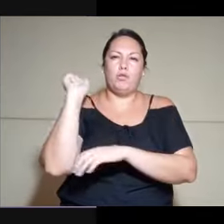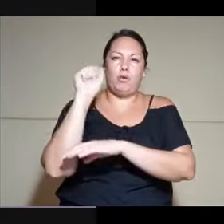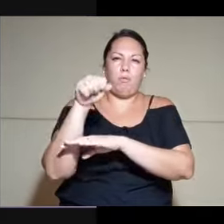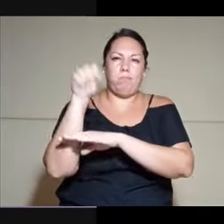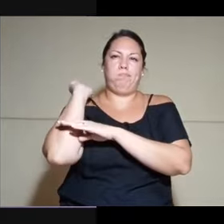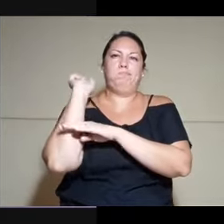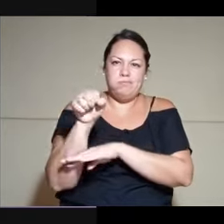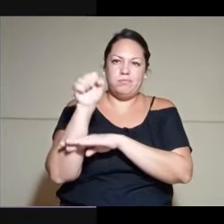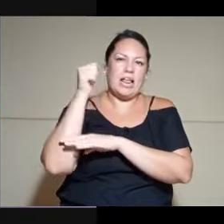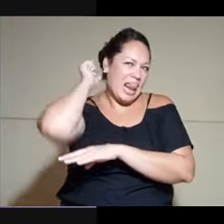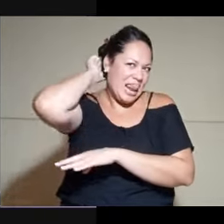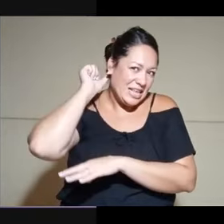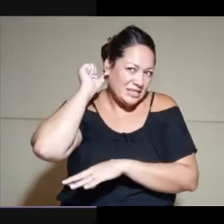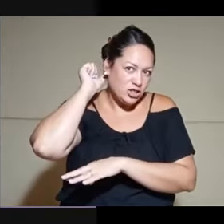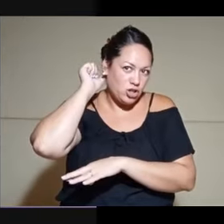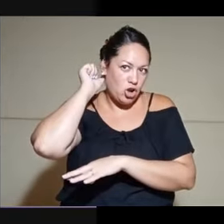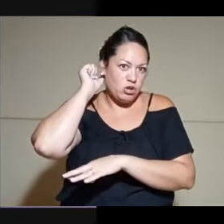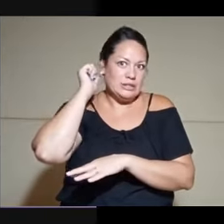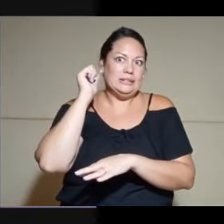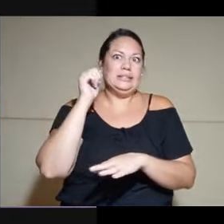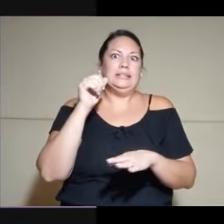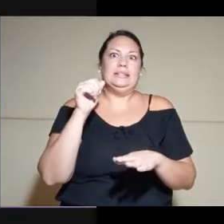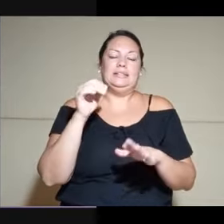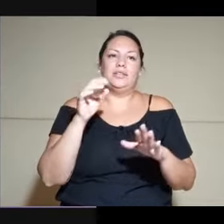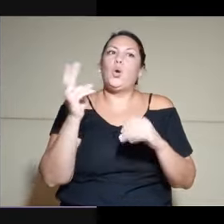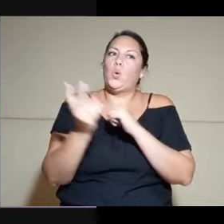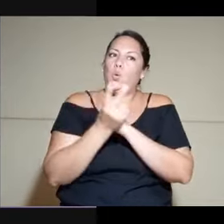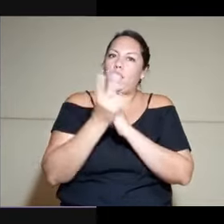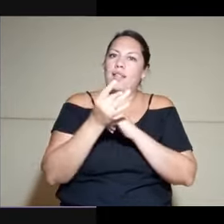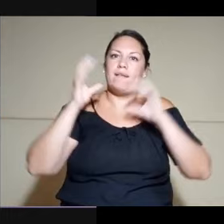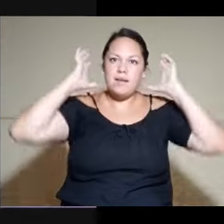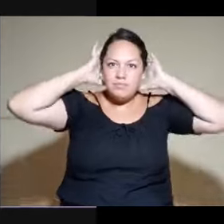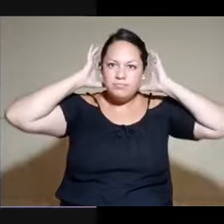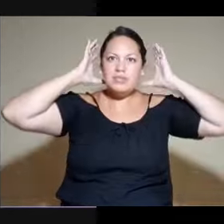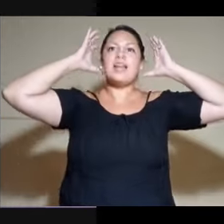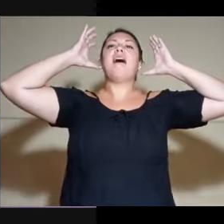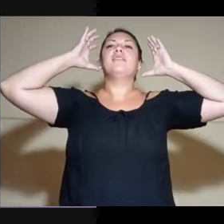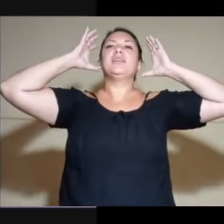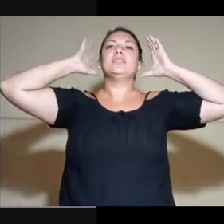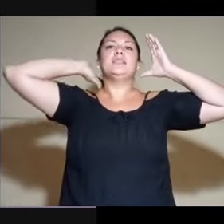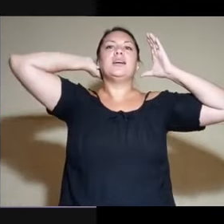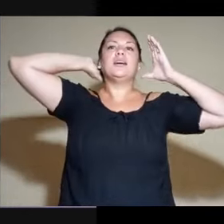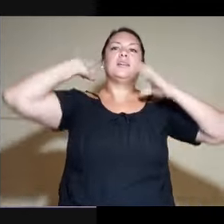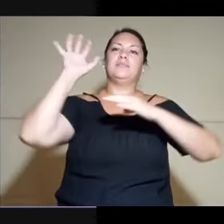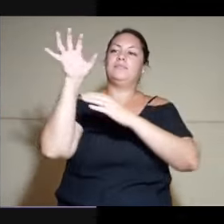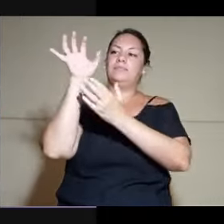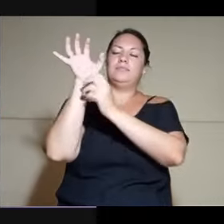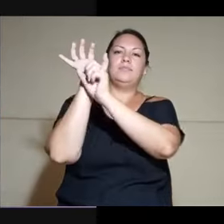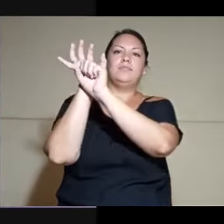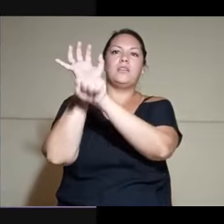una lesión, supónganse en el chicotazo, el famoso latigazo en los autos, por eso es la función